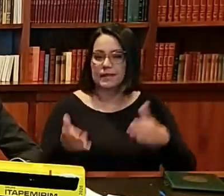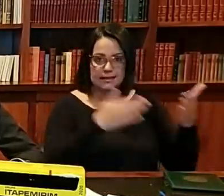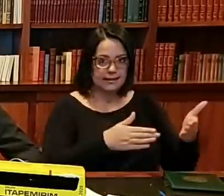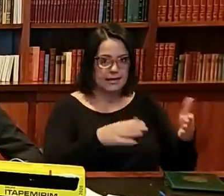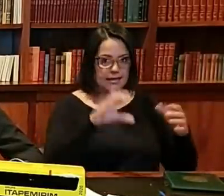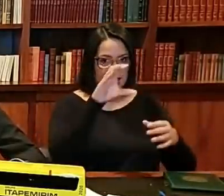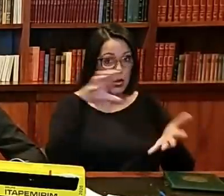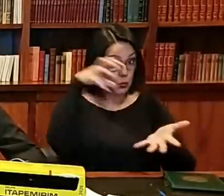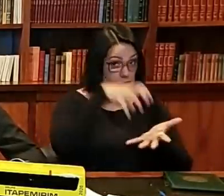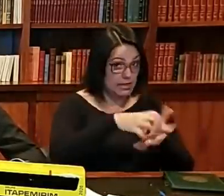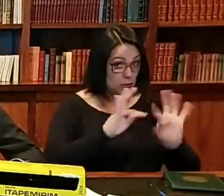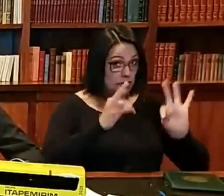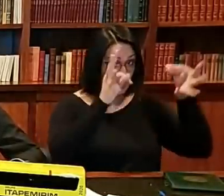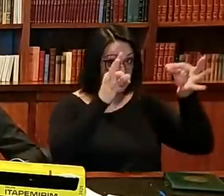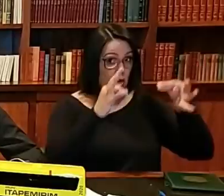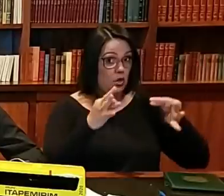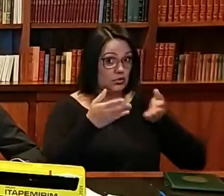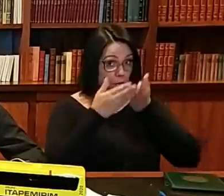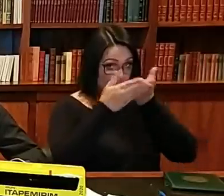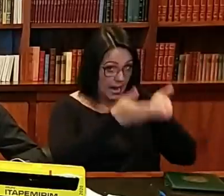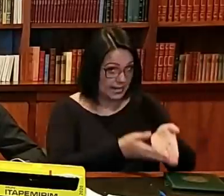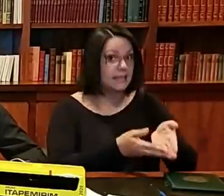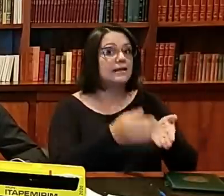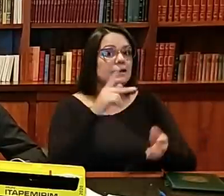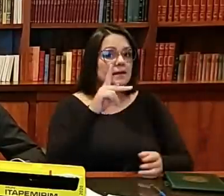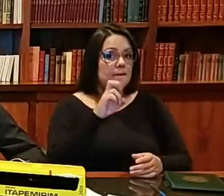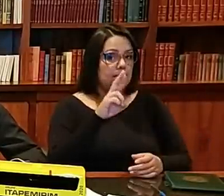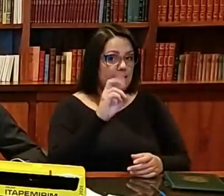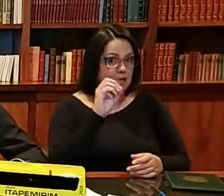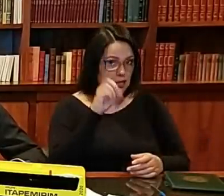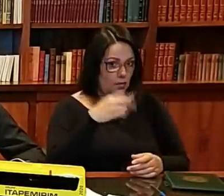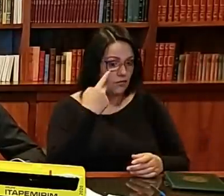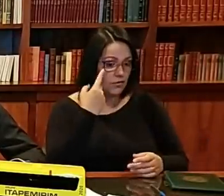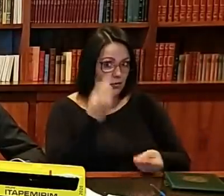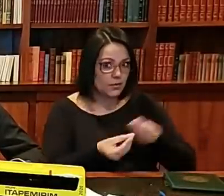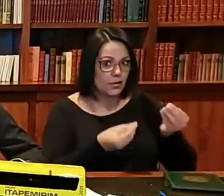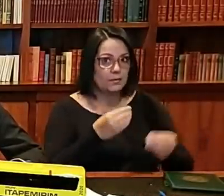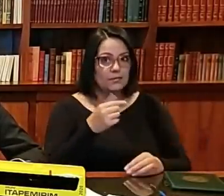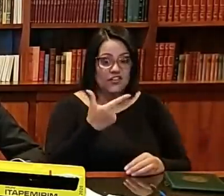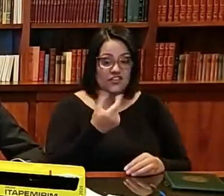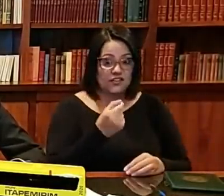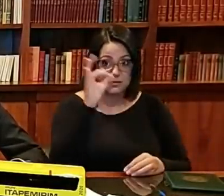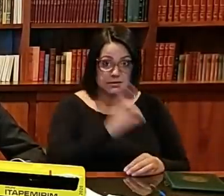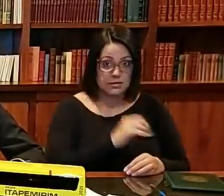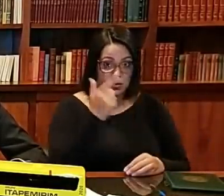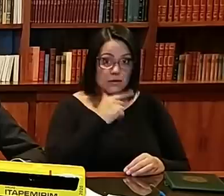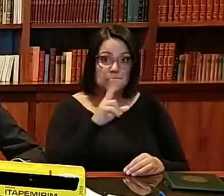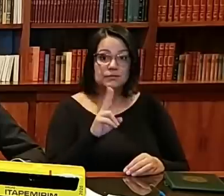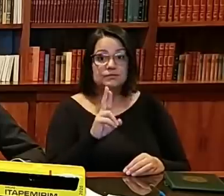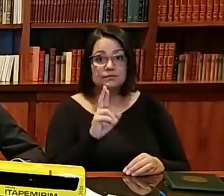Tecnológico da Marinha. Isso. Você viu lá como é que nós enriquecemos o urânio até 20%, né? Até 20%,